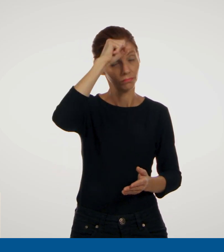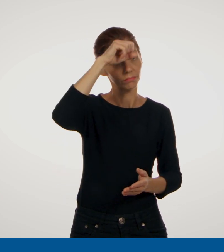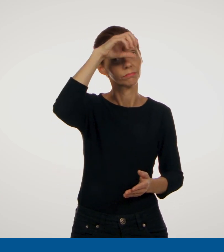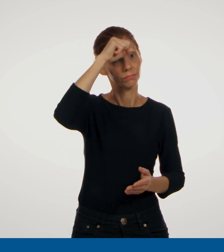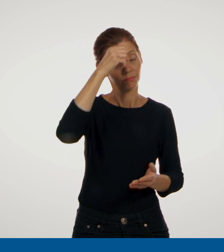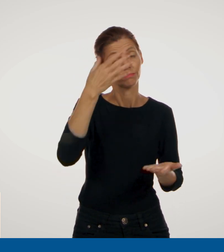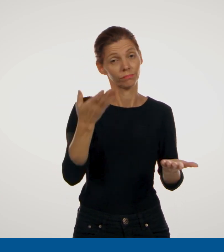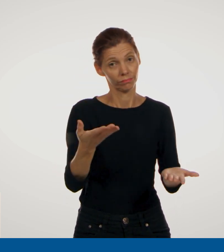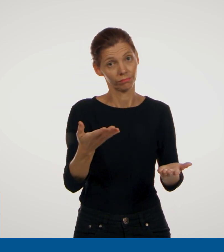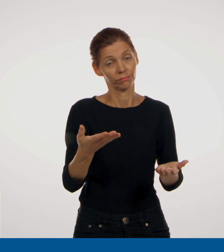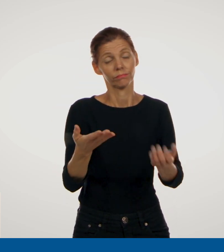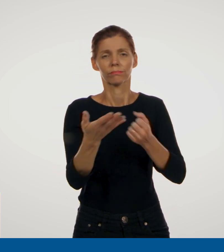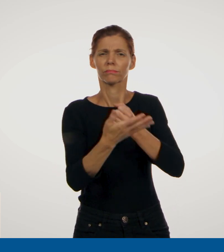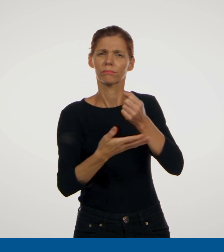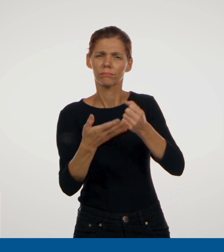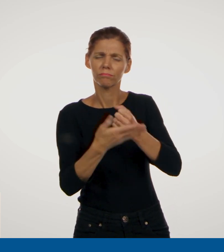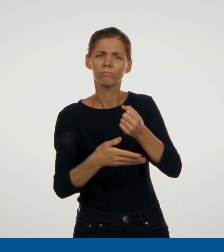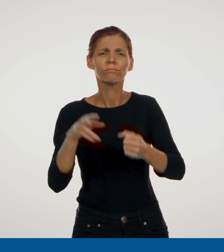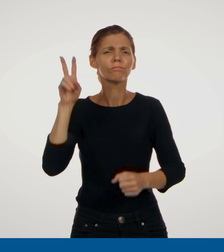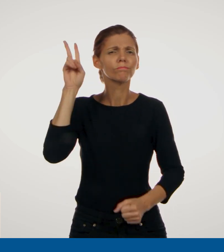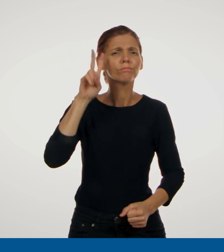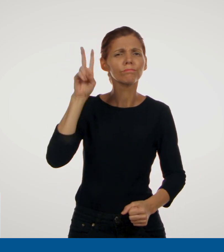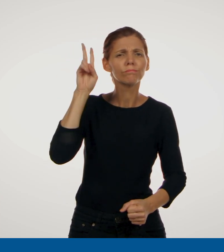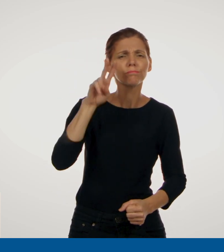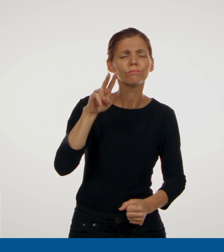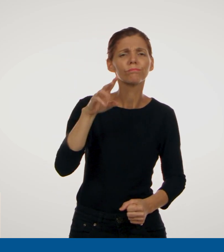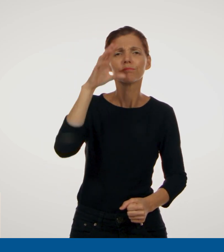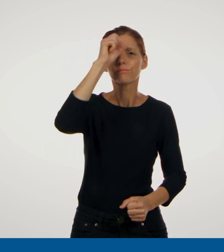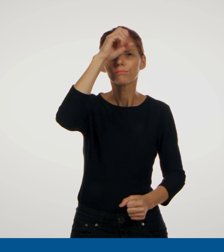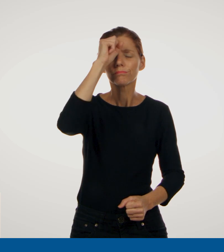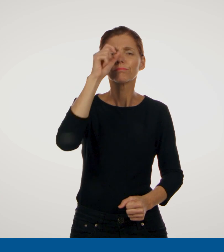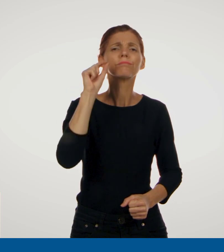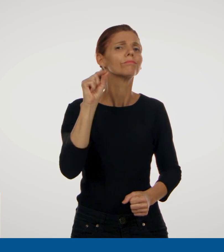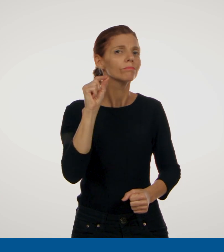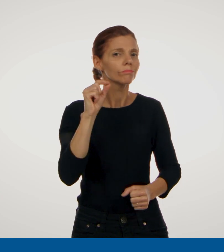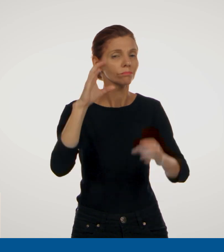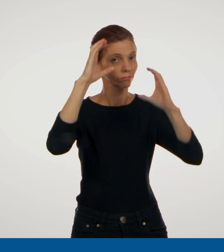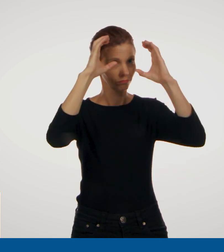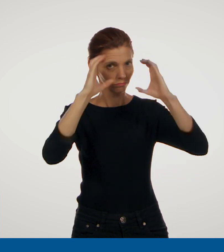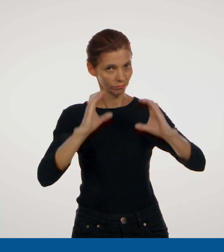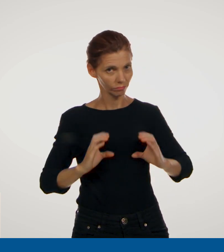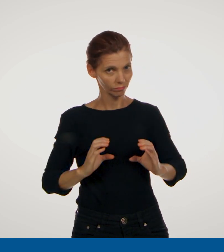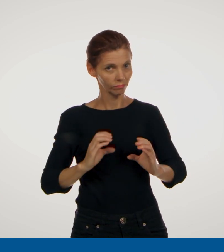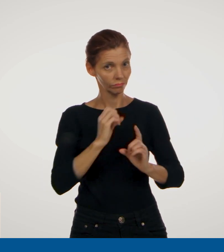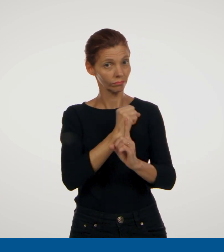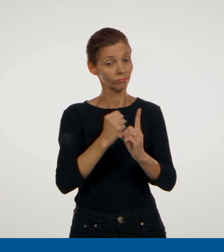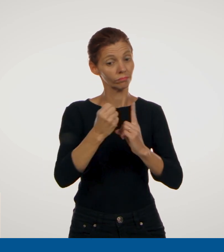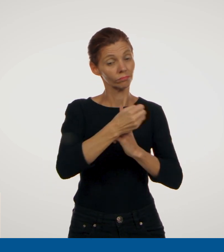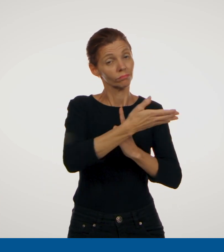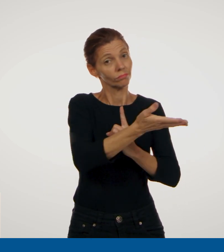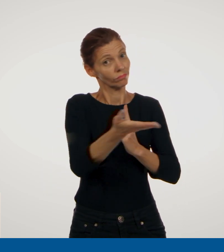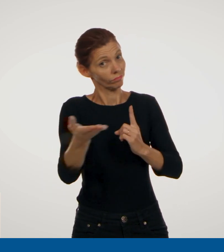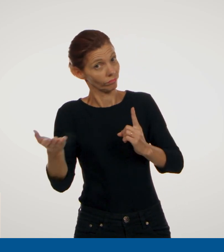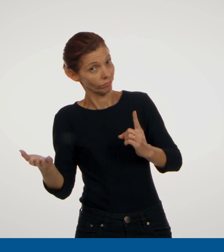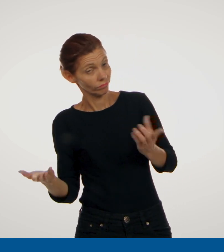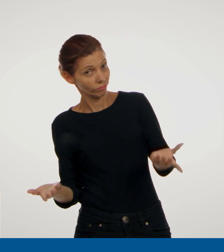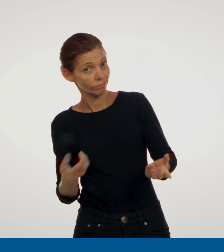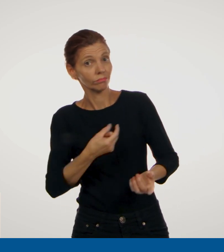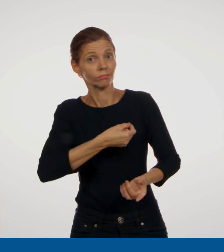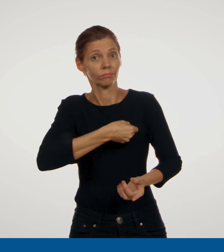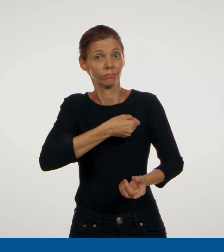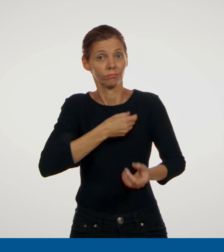devemos aprender? Basicamente, temos que lembrar que devemos aprender como nos comportar no meio social. E isso